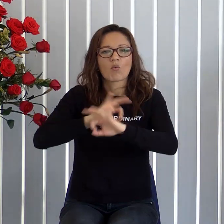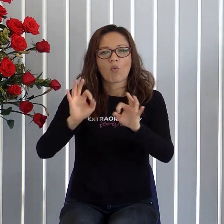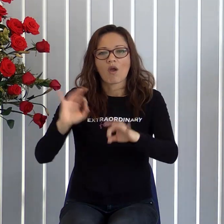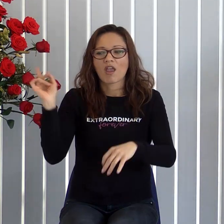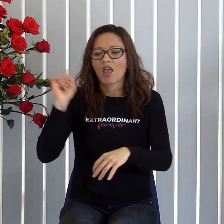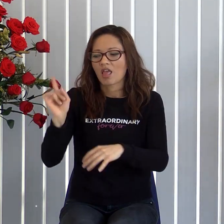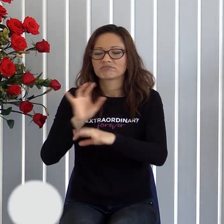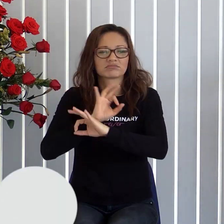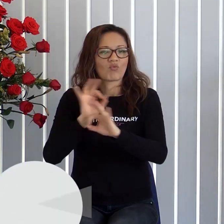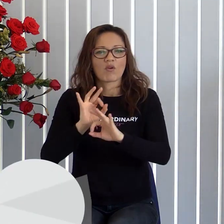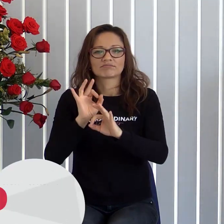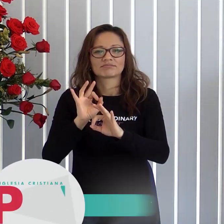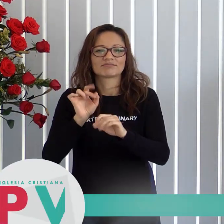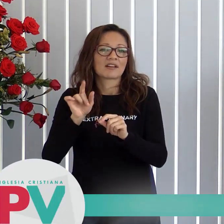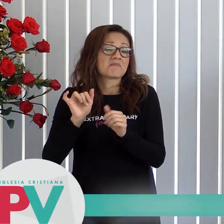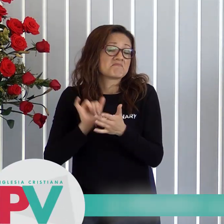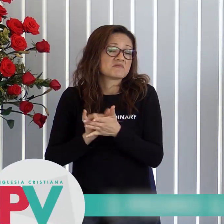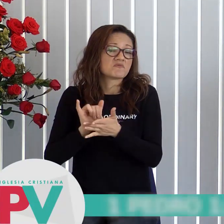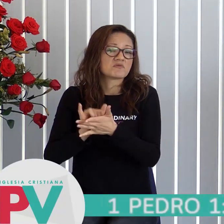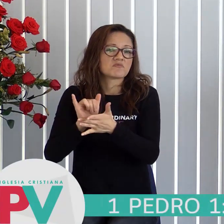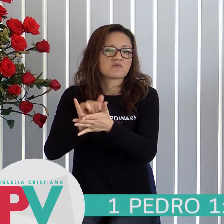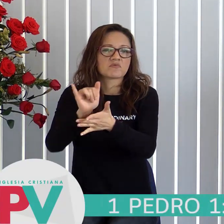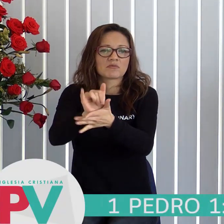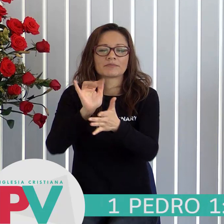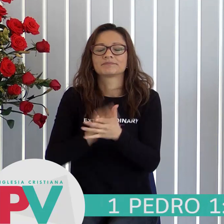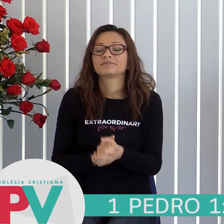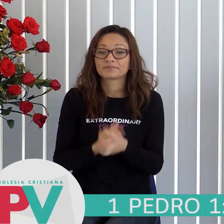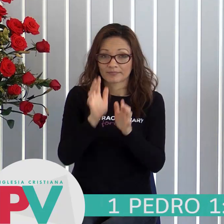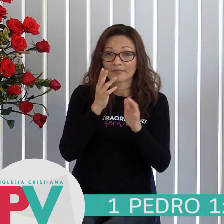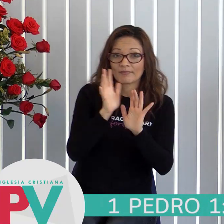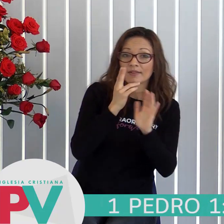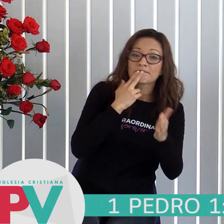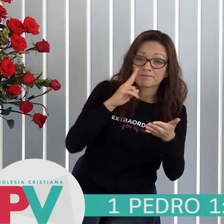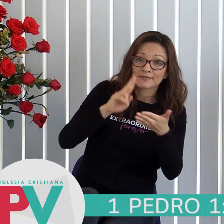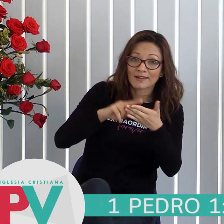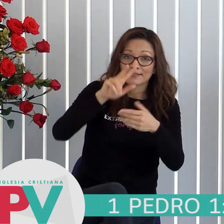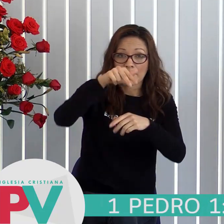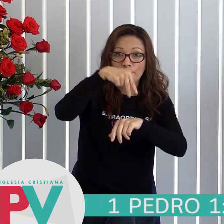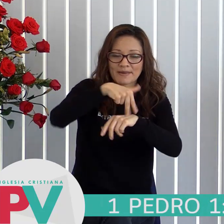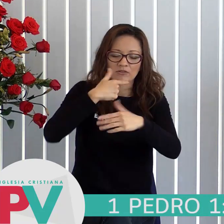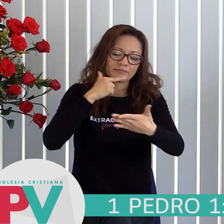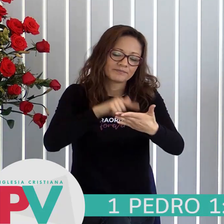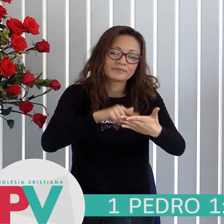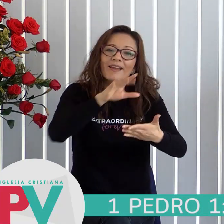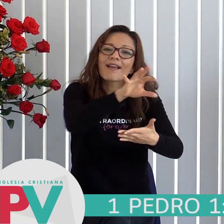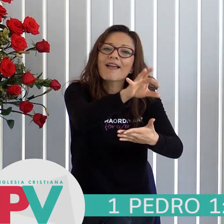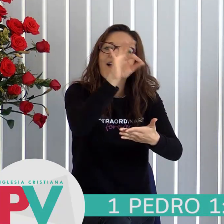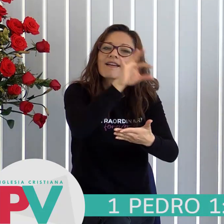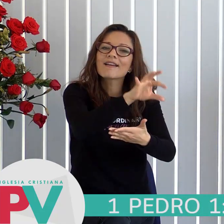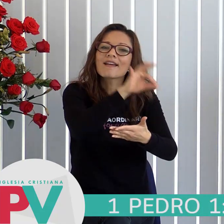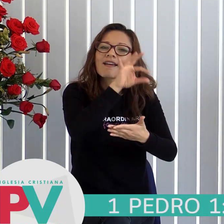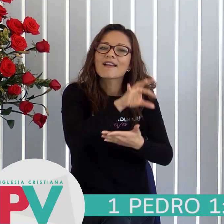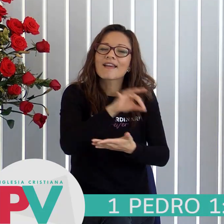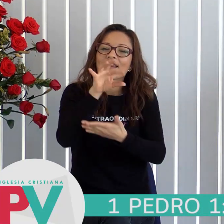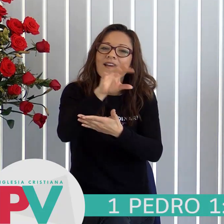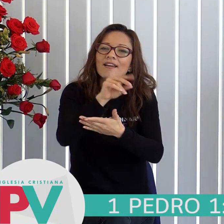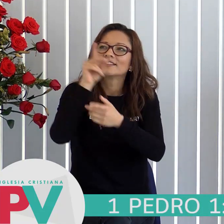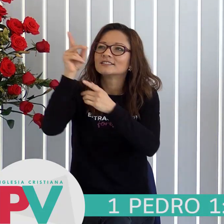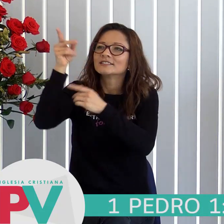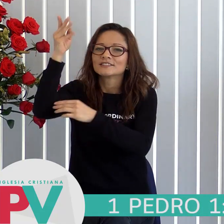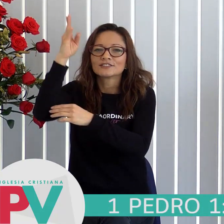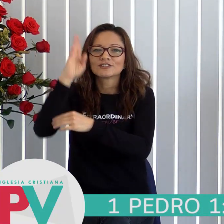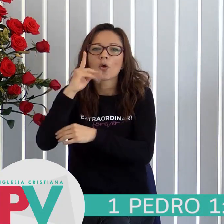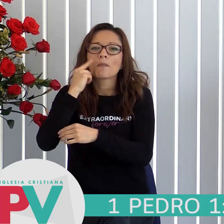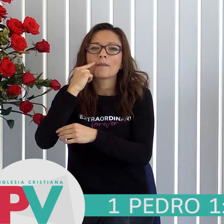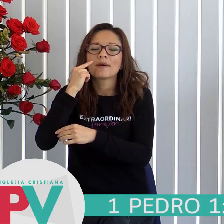Pedro dice: a los elegidos según la presciencia de Dios Padre, en santificación del Espíritu